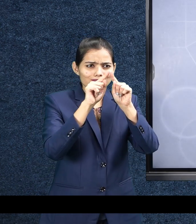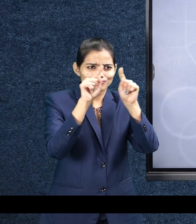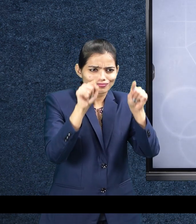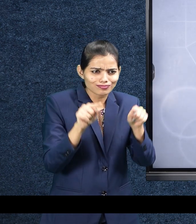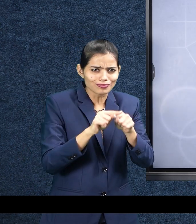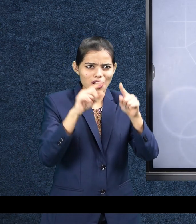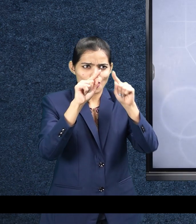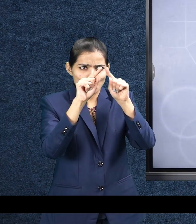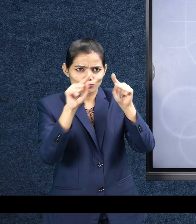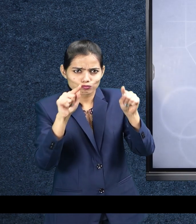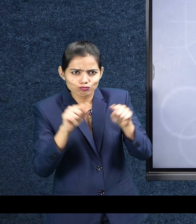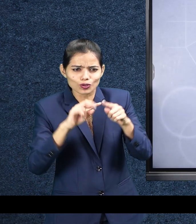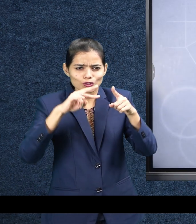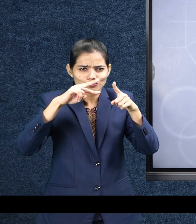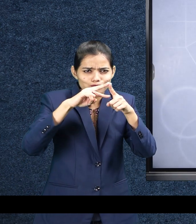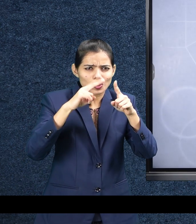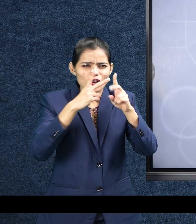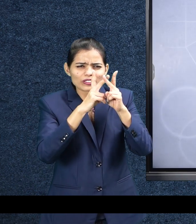வடிவியல் வடிவங்கள்,